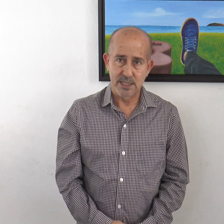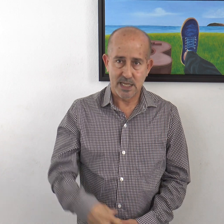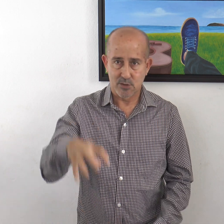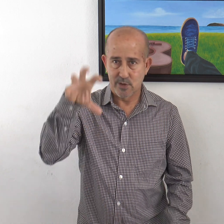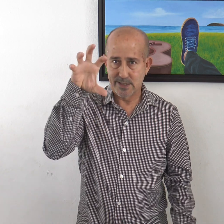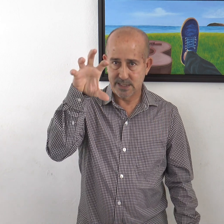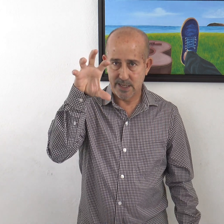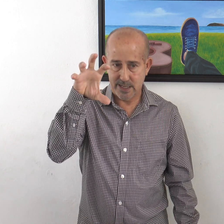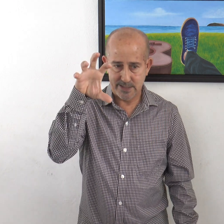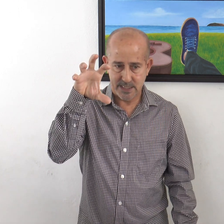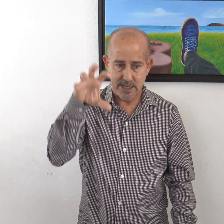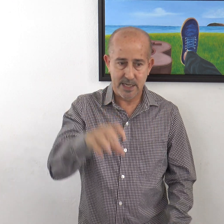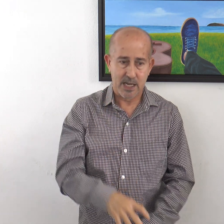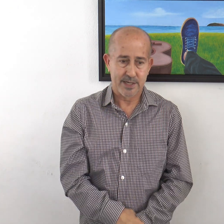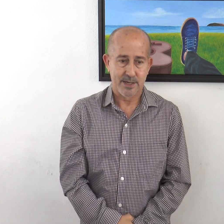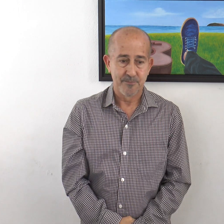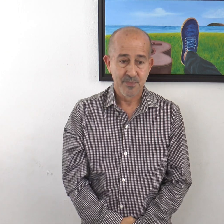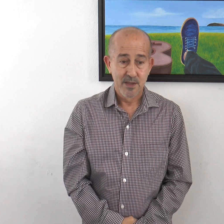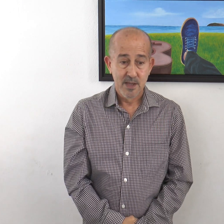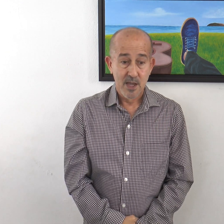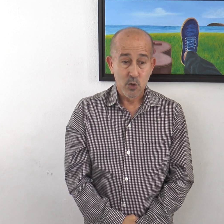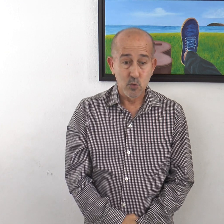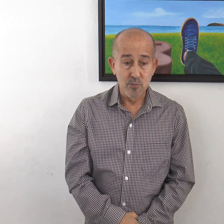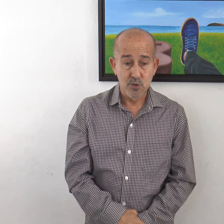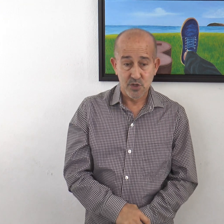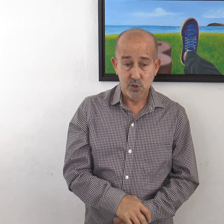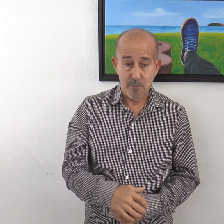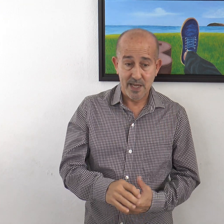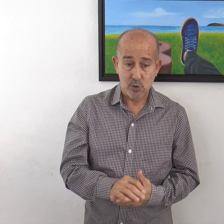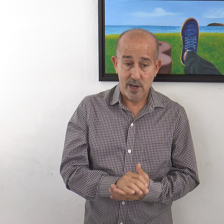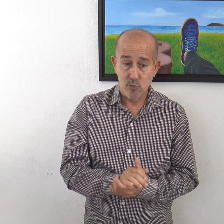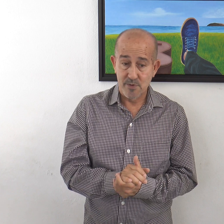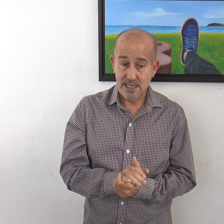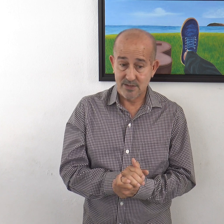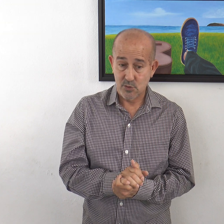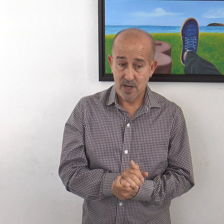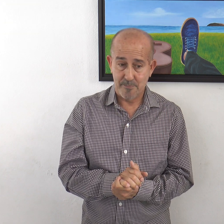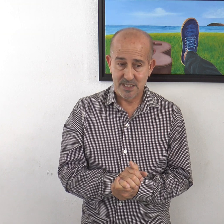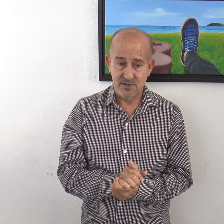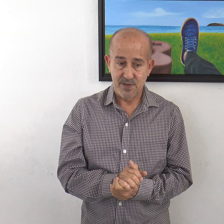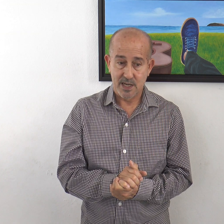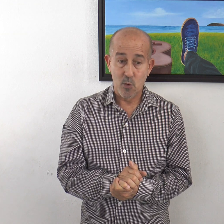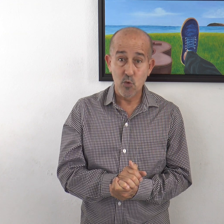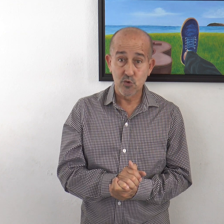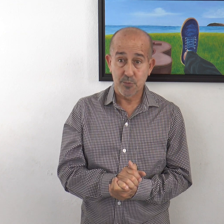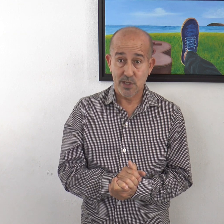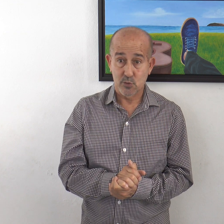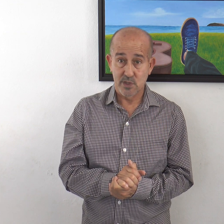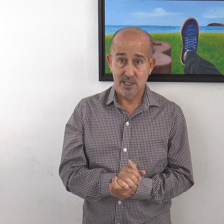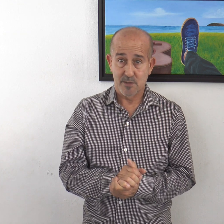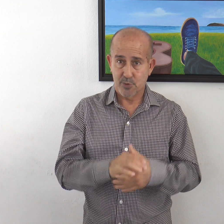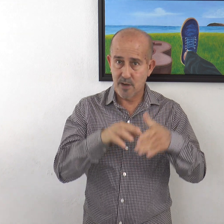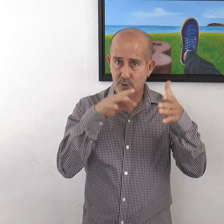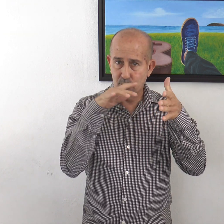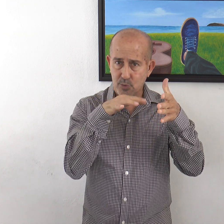utilizar con el CLC en garra. Cúmulo de objetos en ubicaciones específicas. Un grupo de estudiantes, por ejemplo, yo puedo